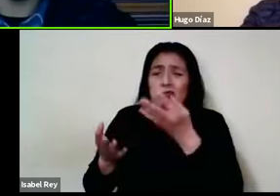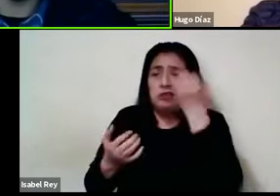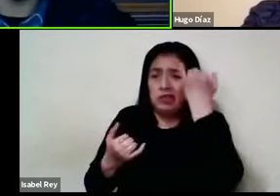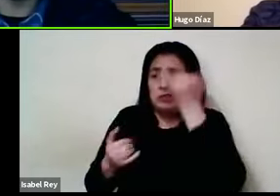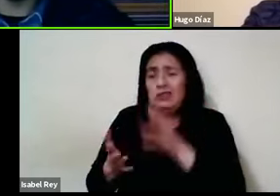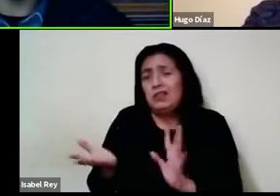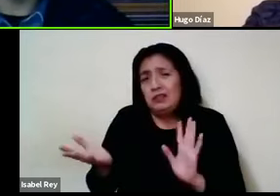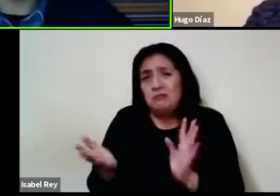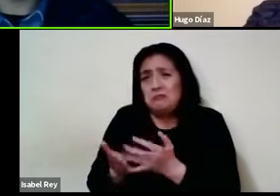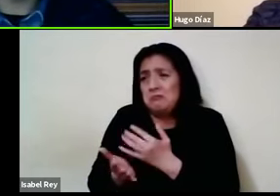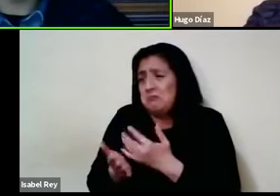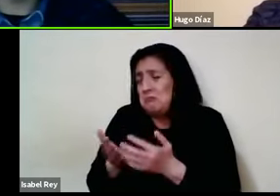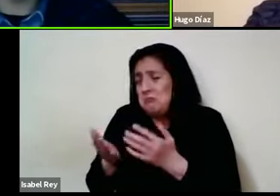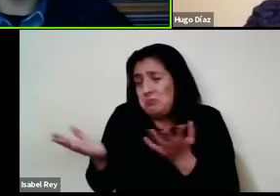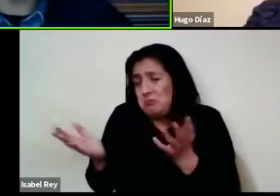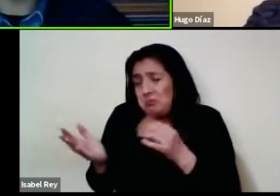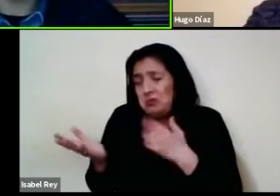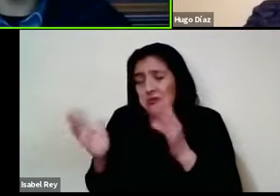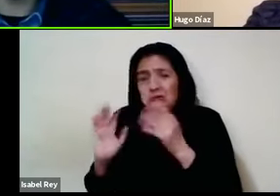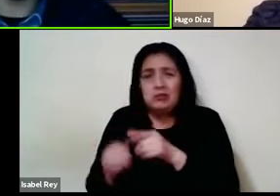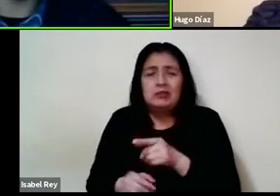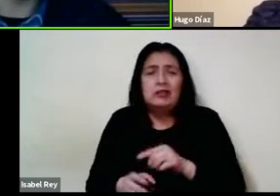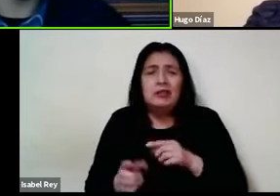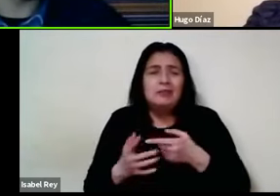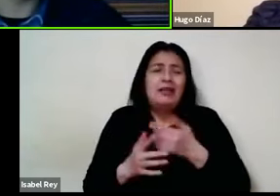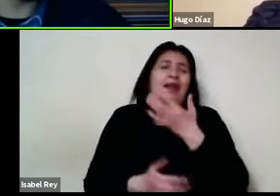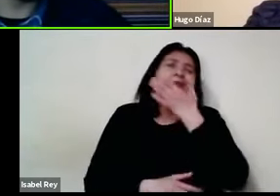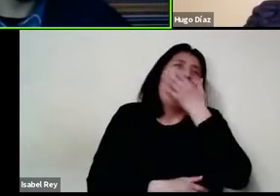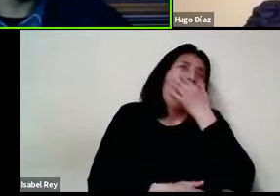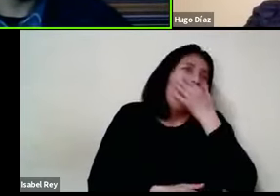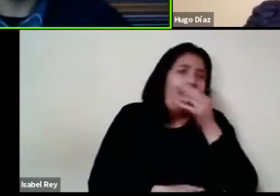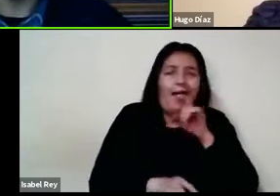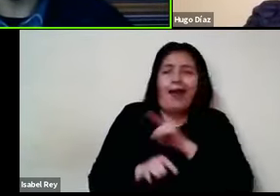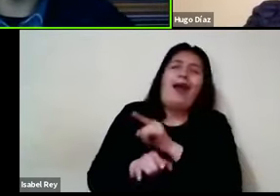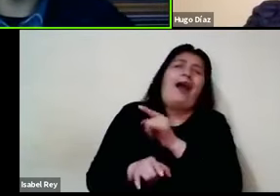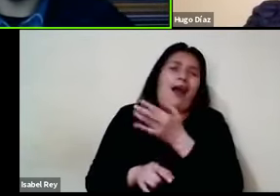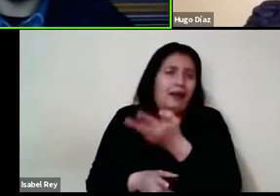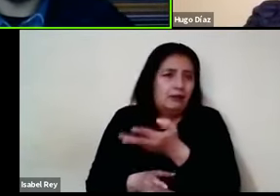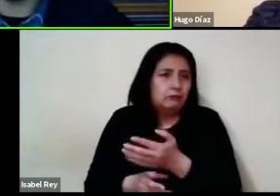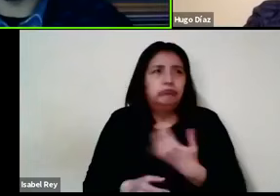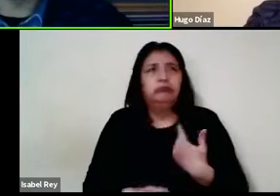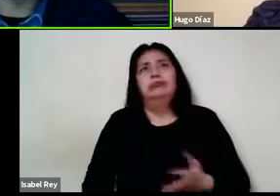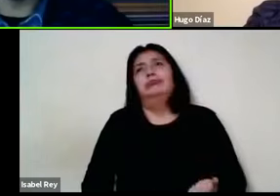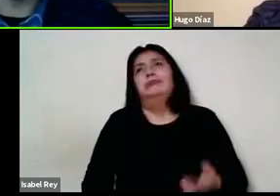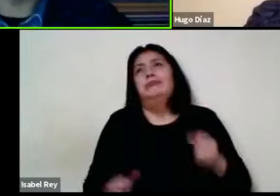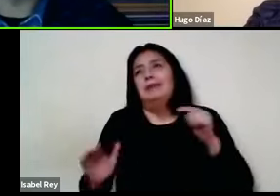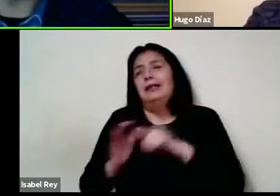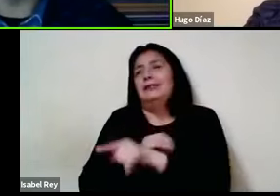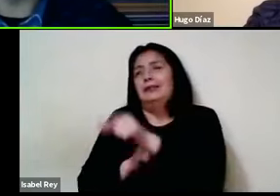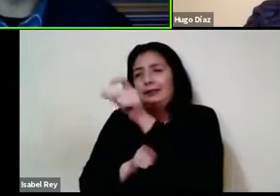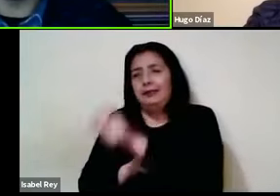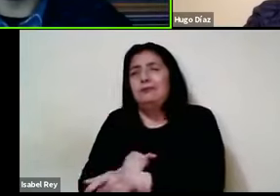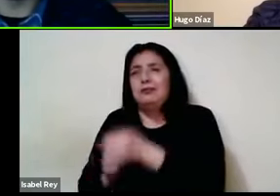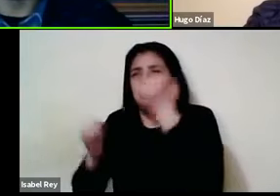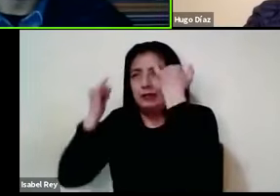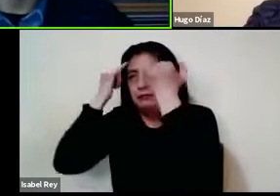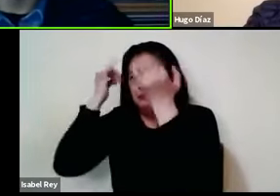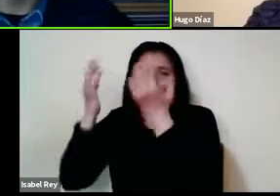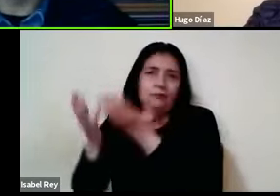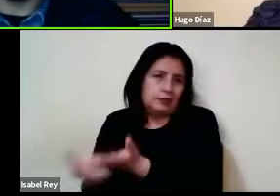absurda que sea, y empieza la carcajada burlesca, matas a un creativo. O sea,